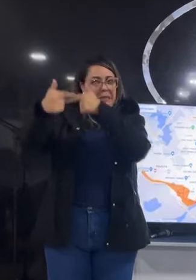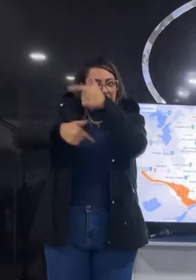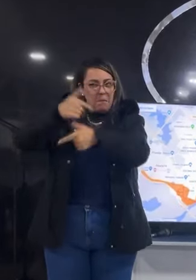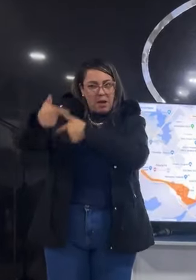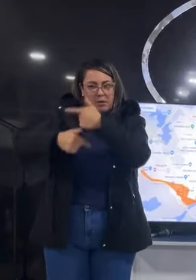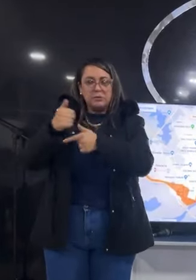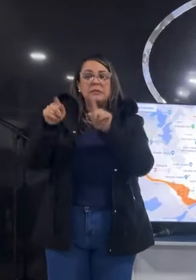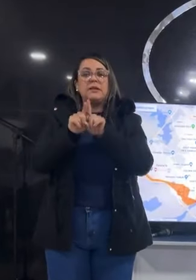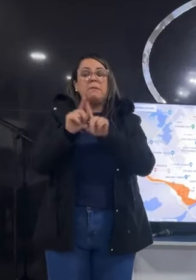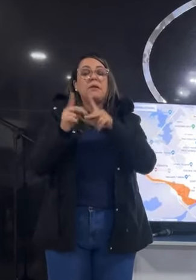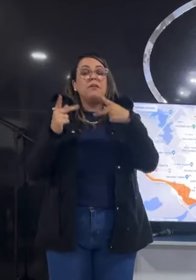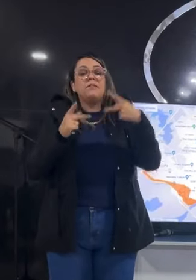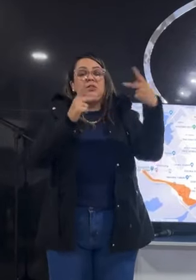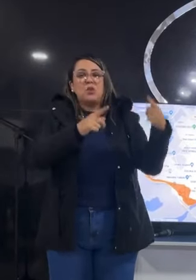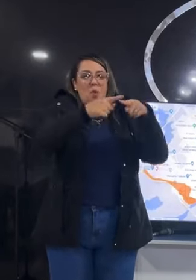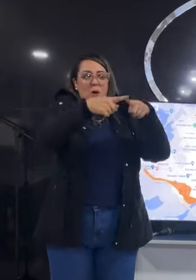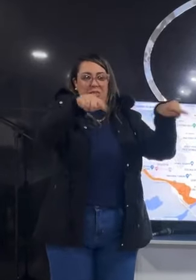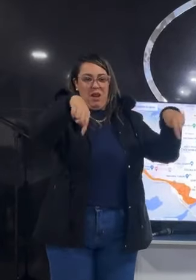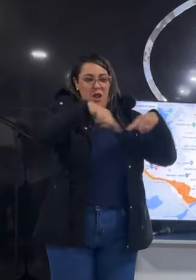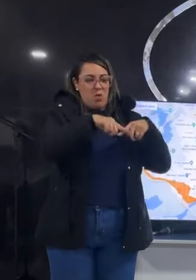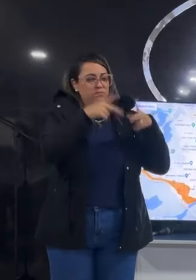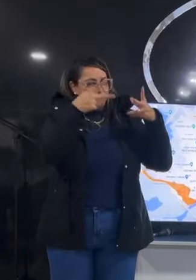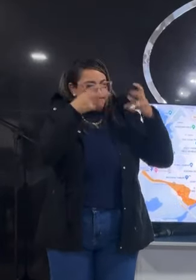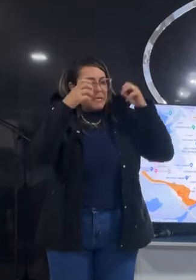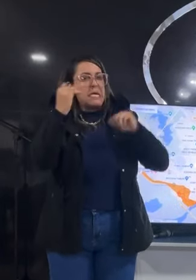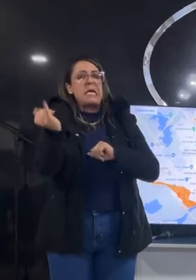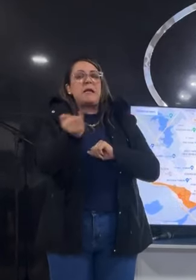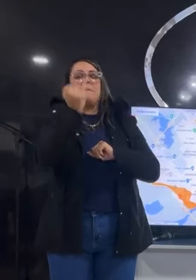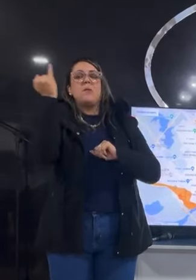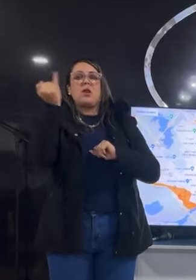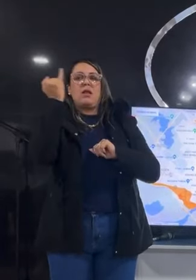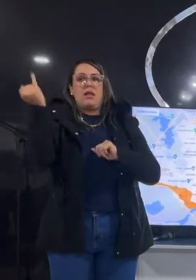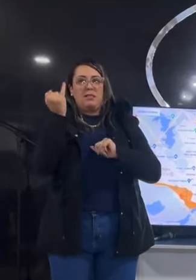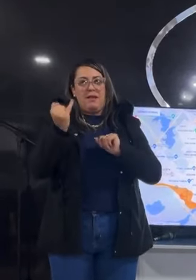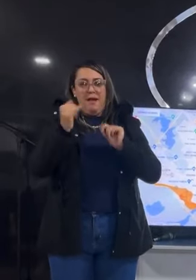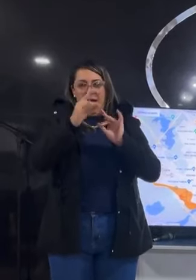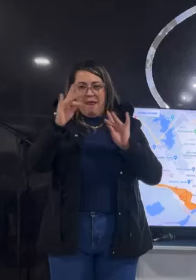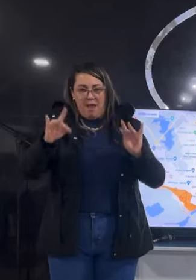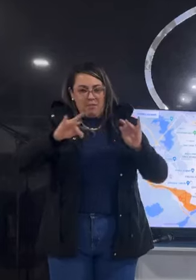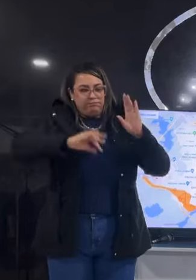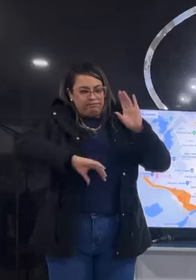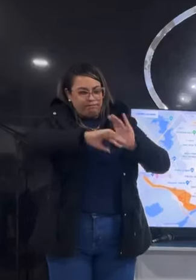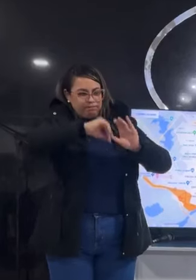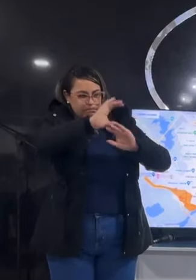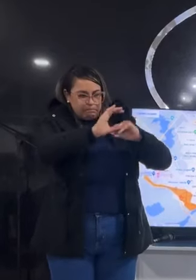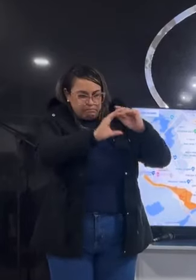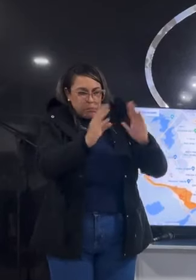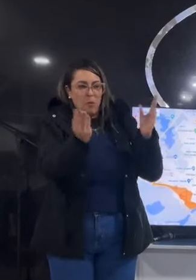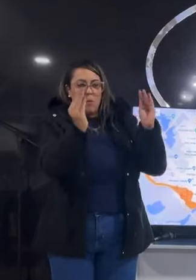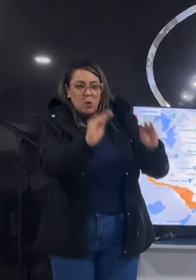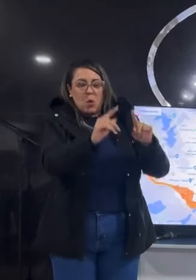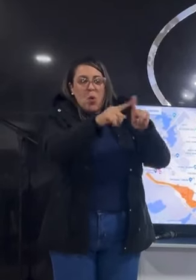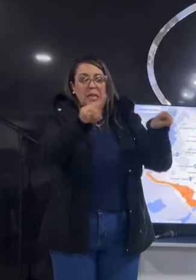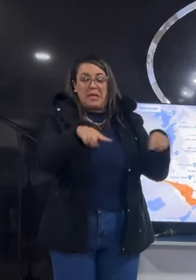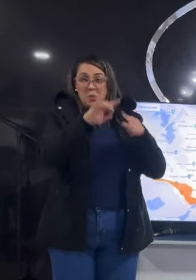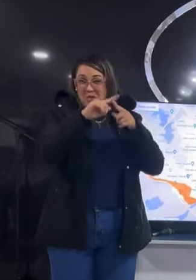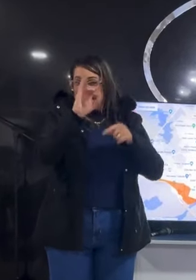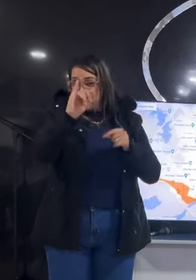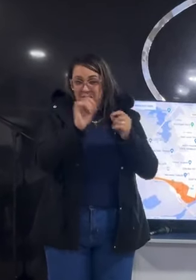quadrado vendo também o quanto foi importante aquela contenção no quadrado que se não tivéssemos feito n teria